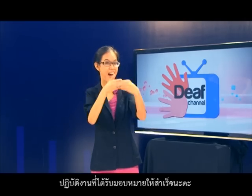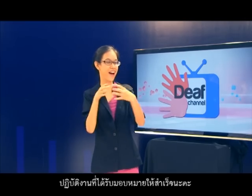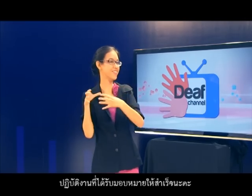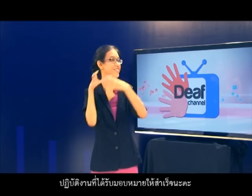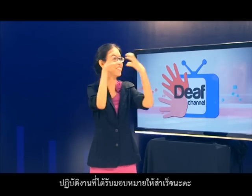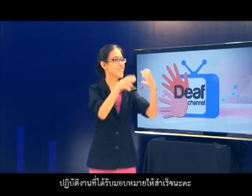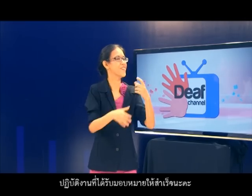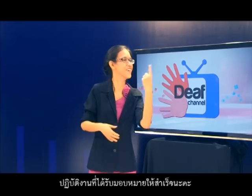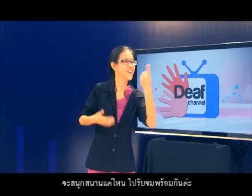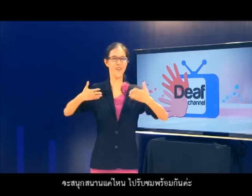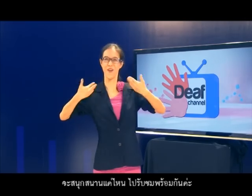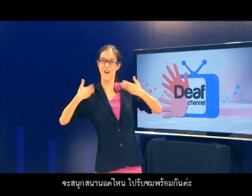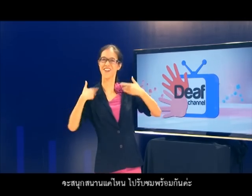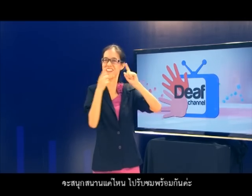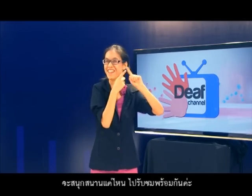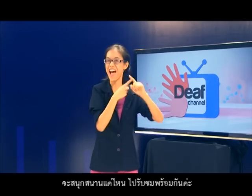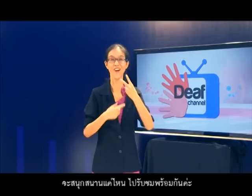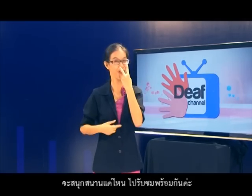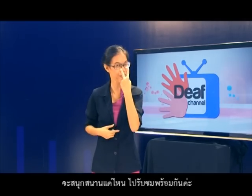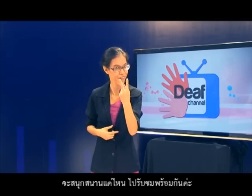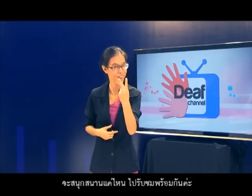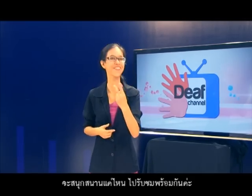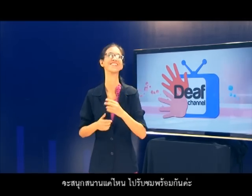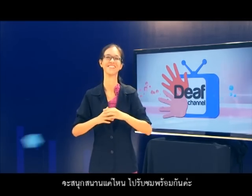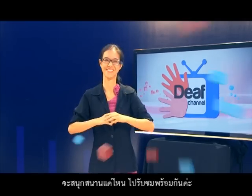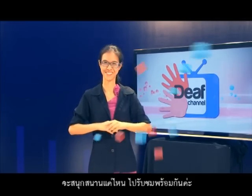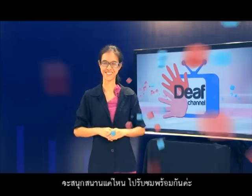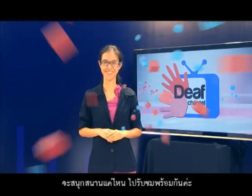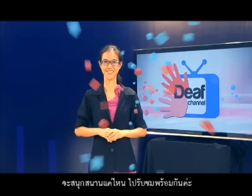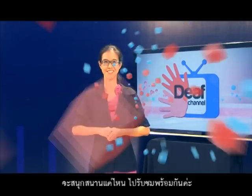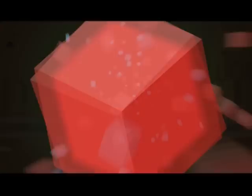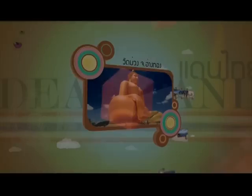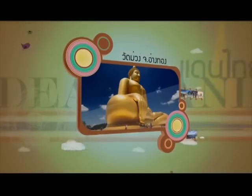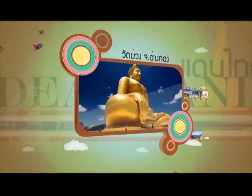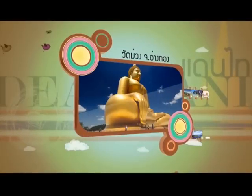ให้สำเร็จนะคะจะสนุกสนานแค่ไหนไปรับชมพร้อมกันเลยค่ะ